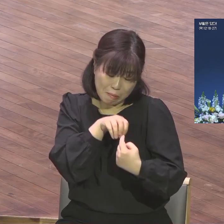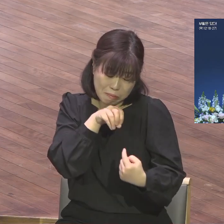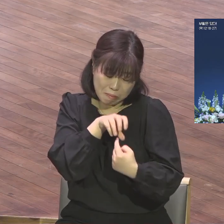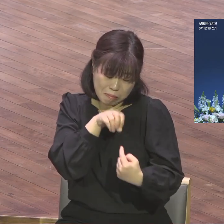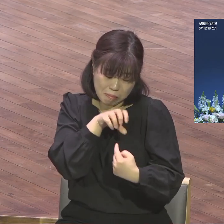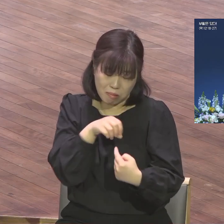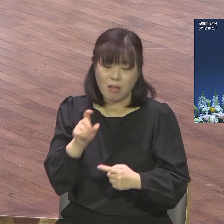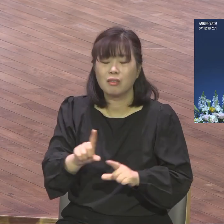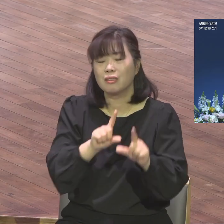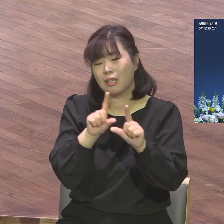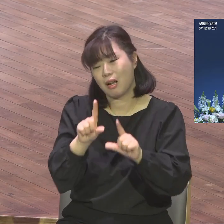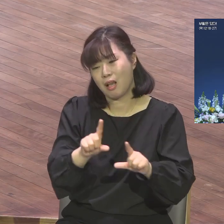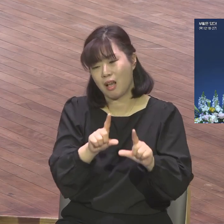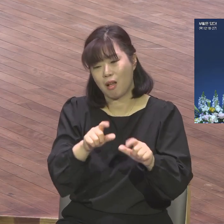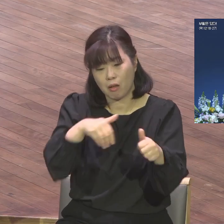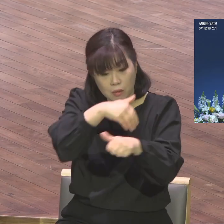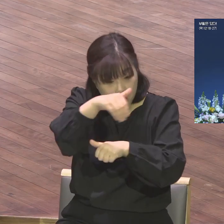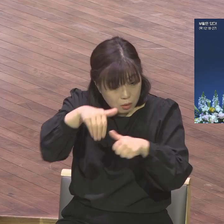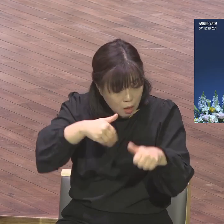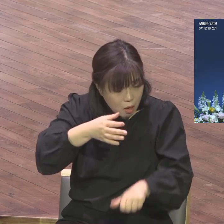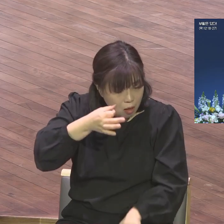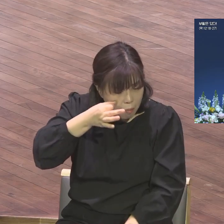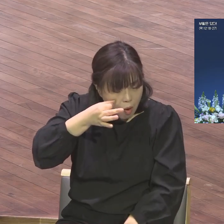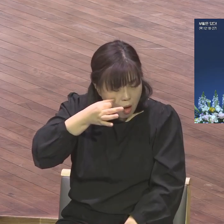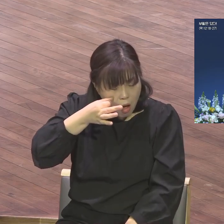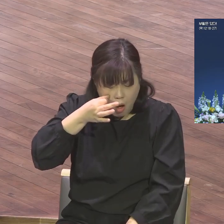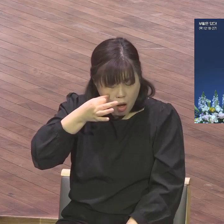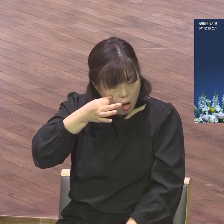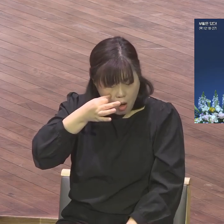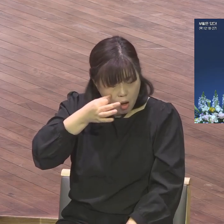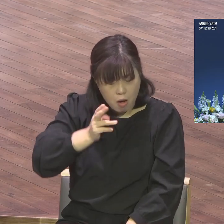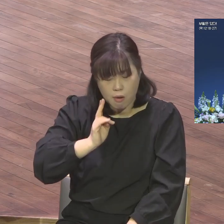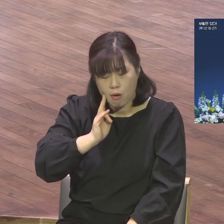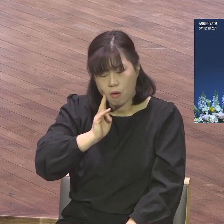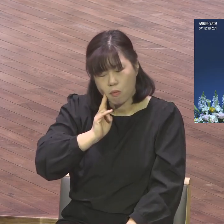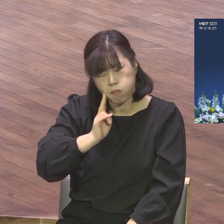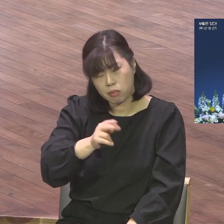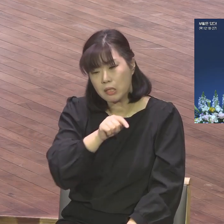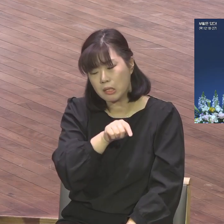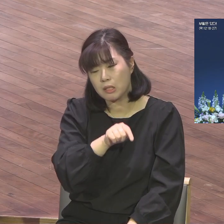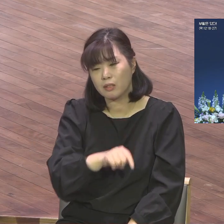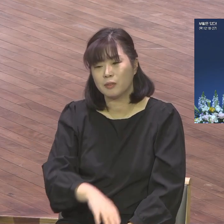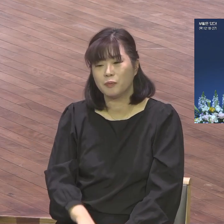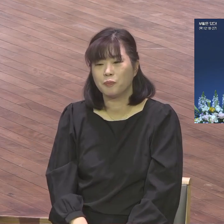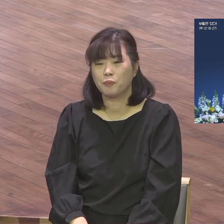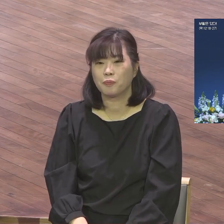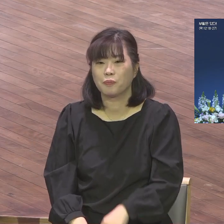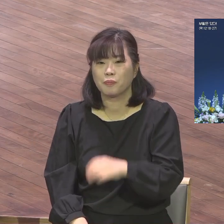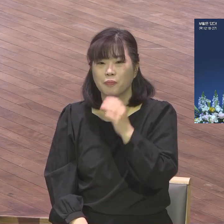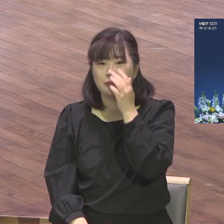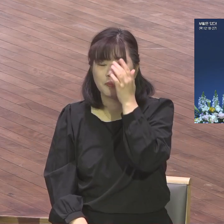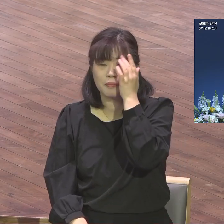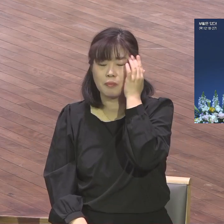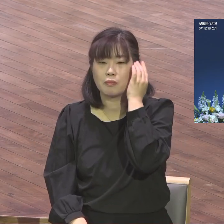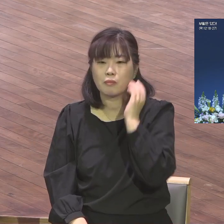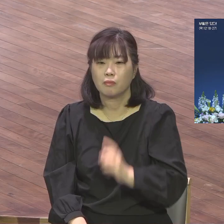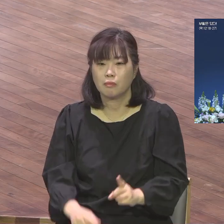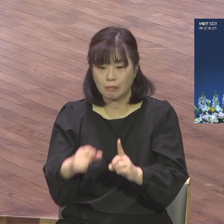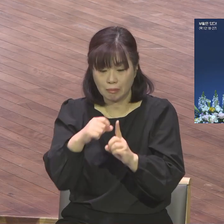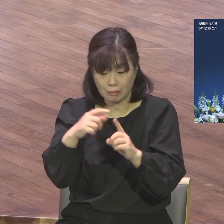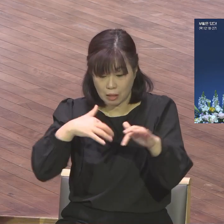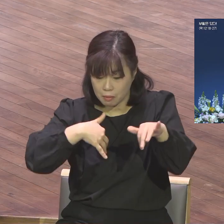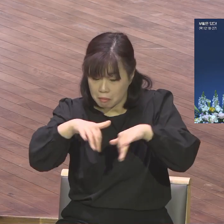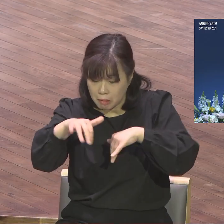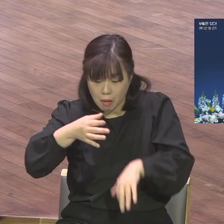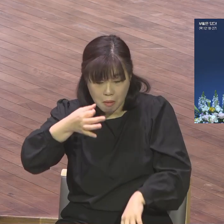곳이 파키스탄이에요. 너무 어려운 그런 나라입니다. 거의 막 그냥 도시가 쓰레기통으로